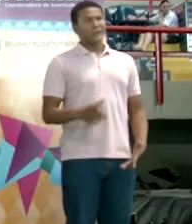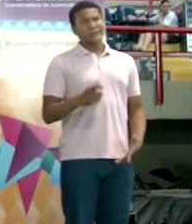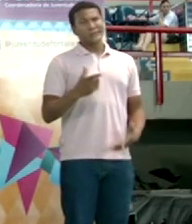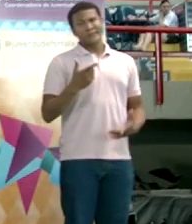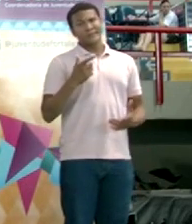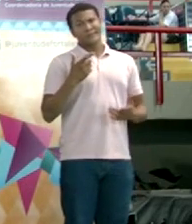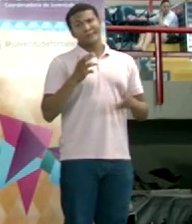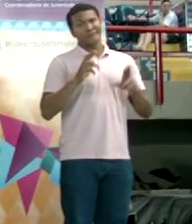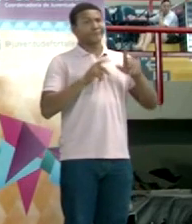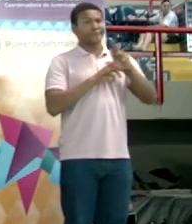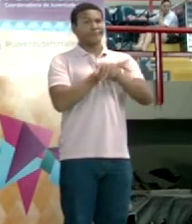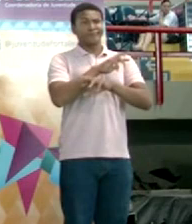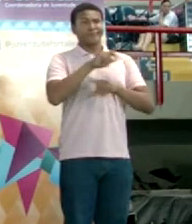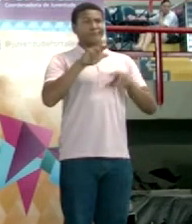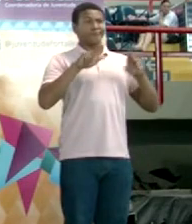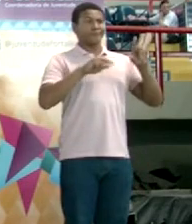Isso aqui